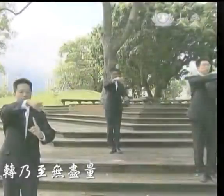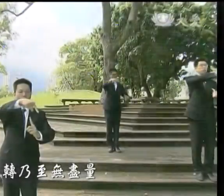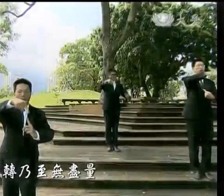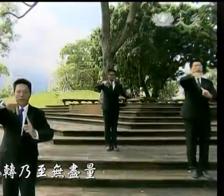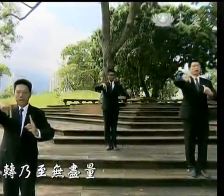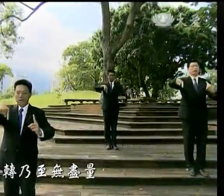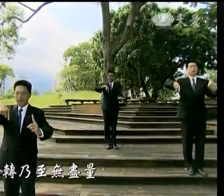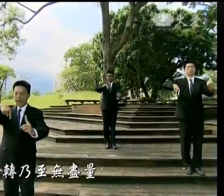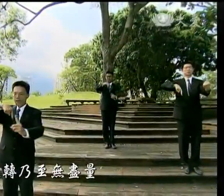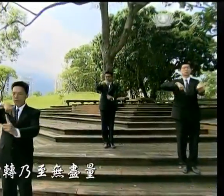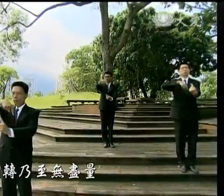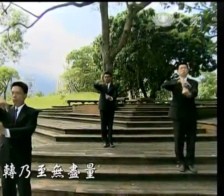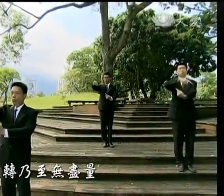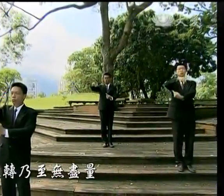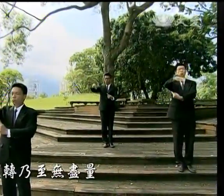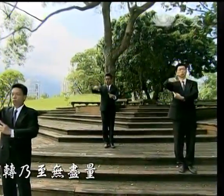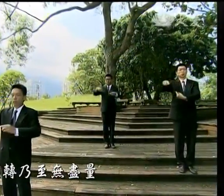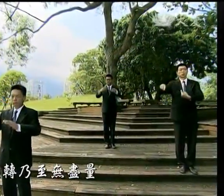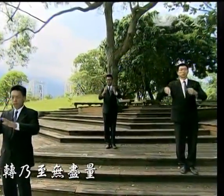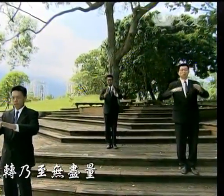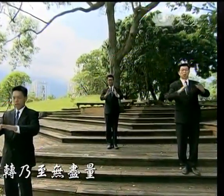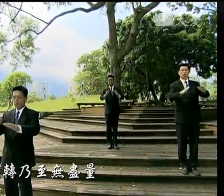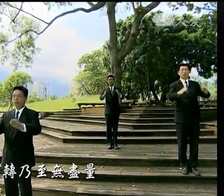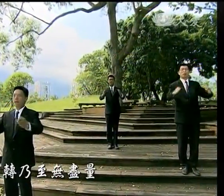辗转乃至无尽